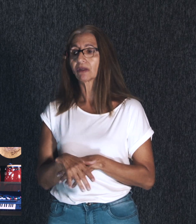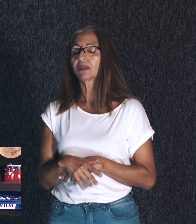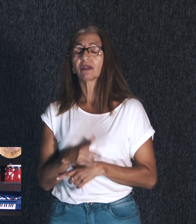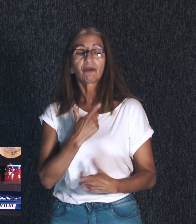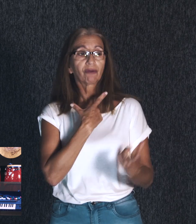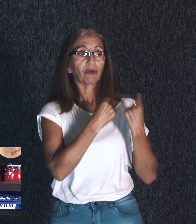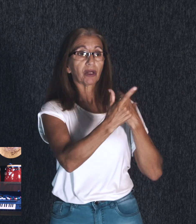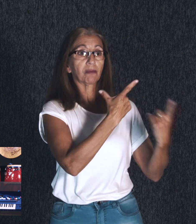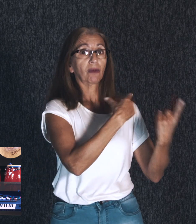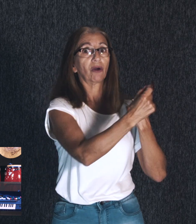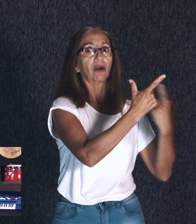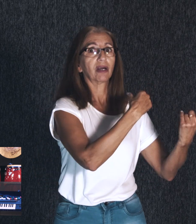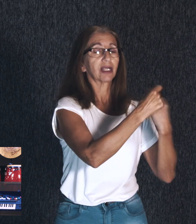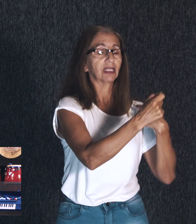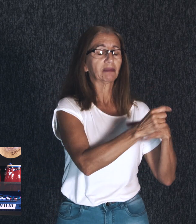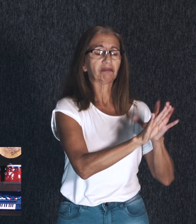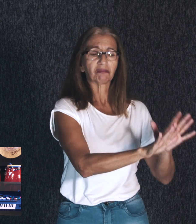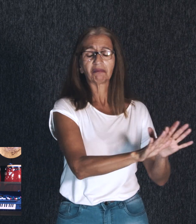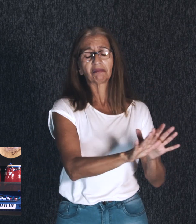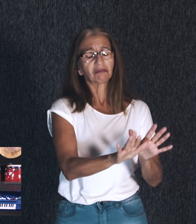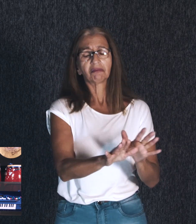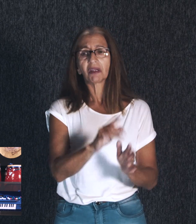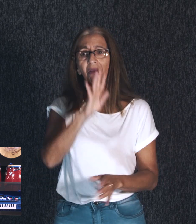bombeiros. Mas este homem,